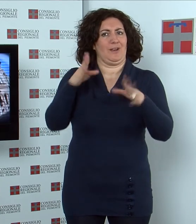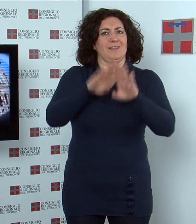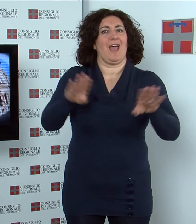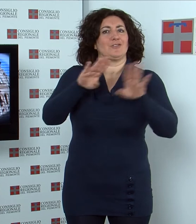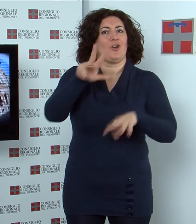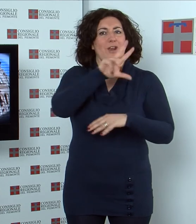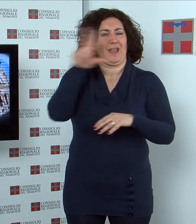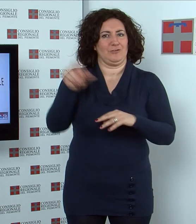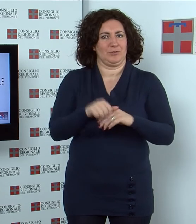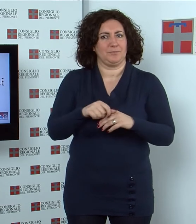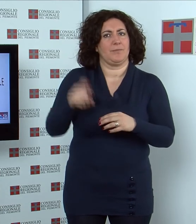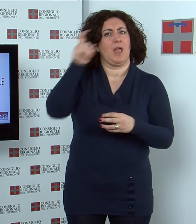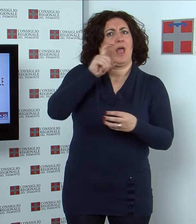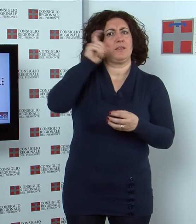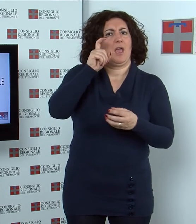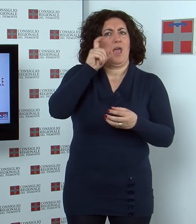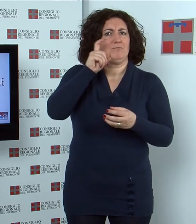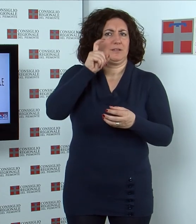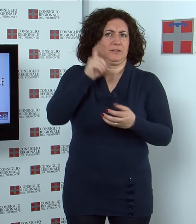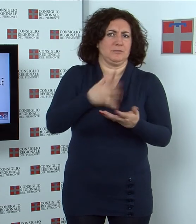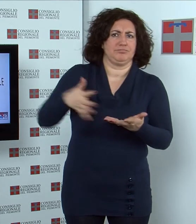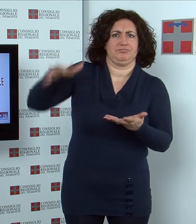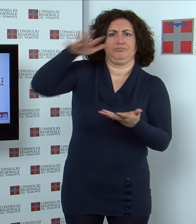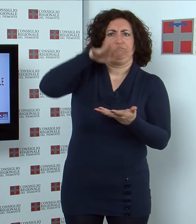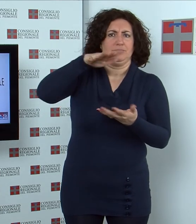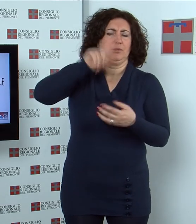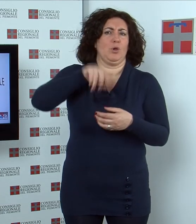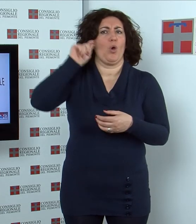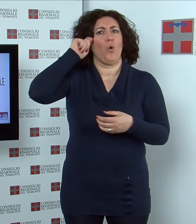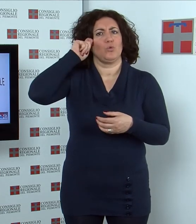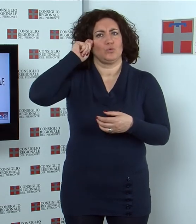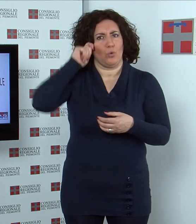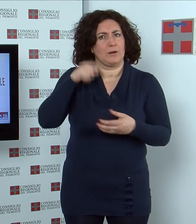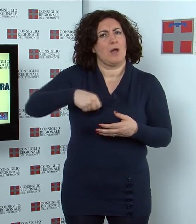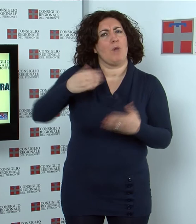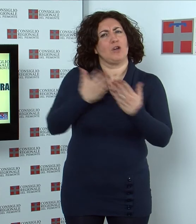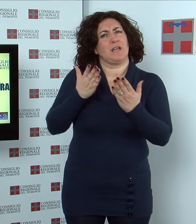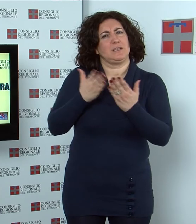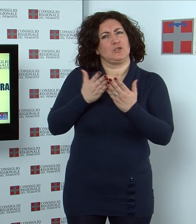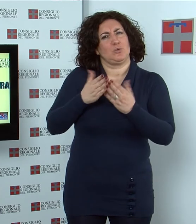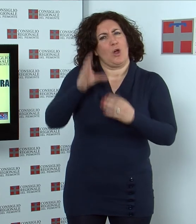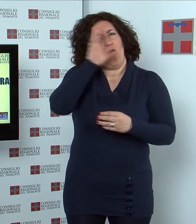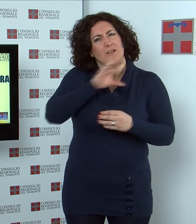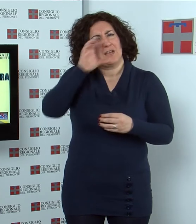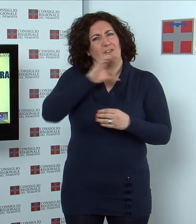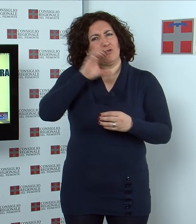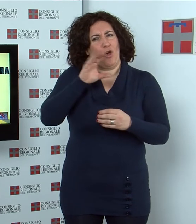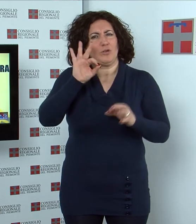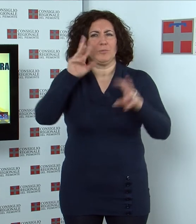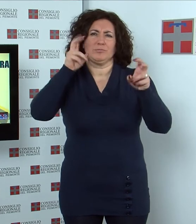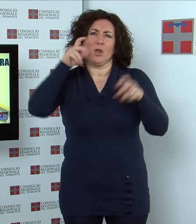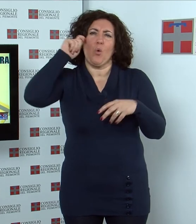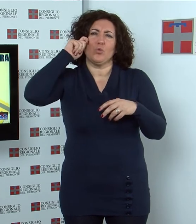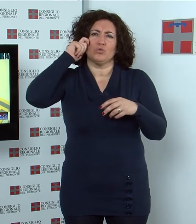Sovraindebitamento e usura. Pubblicate le tre ricerche dei vincitori delle borse di studio assegnate dall'Osservatorio sul fenomeno dell'usura con